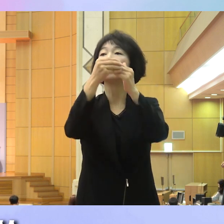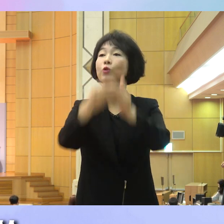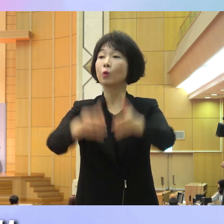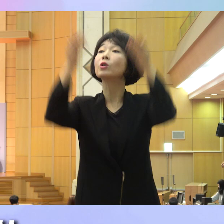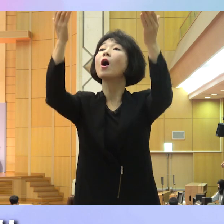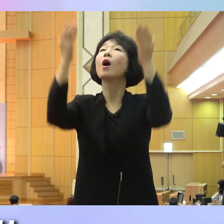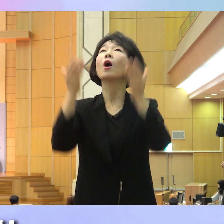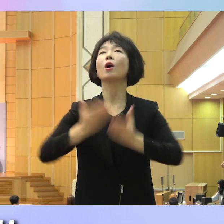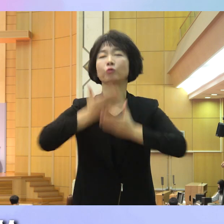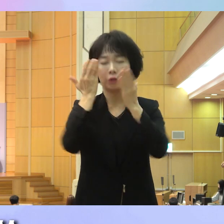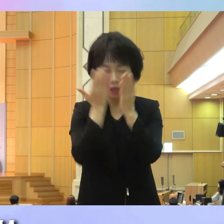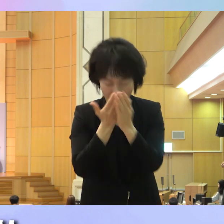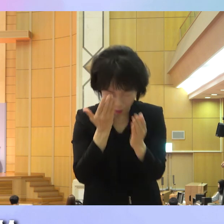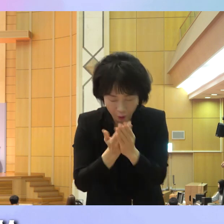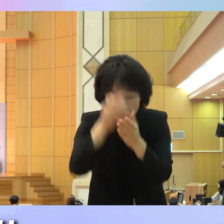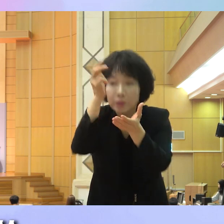인도하여